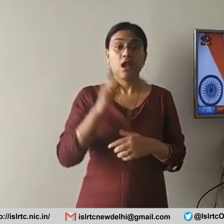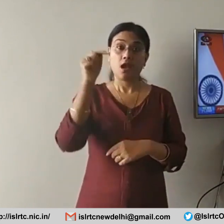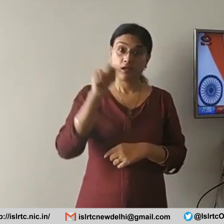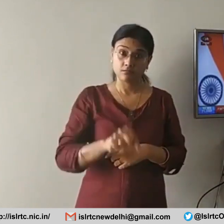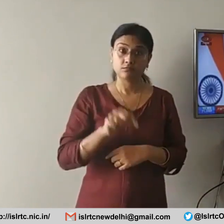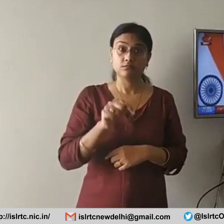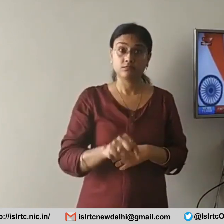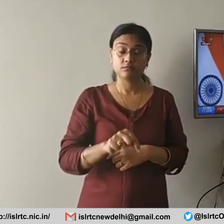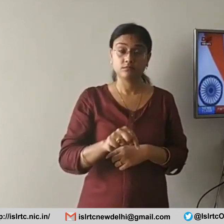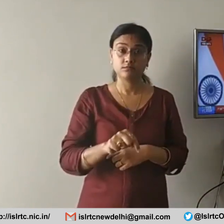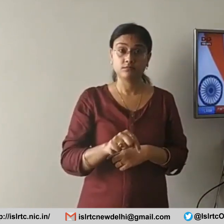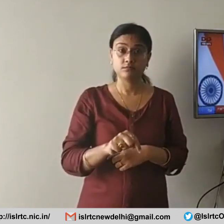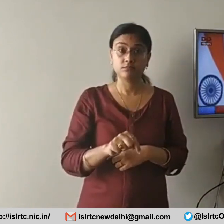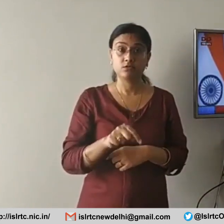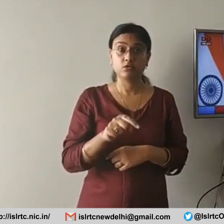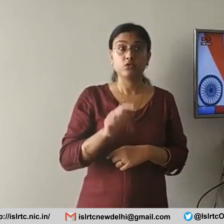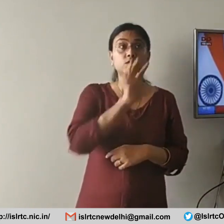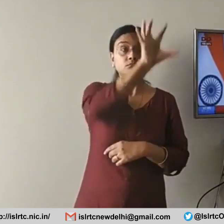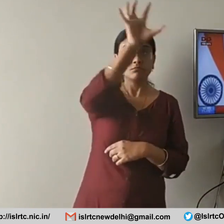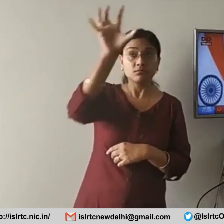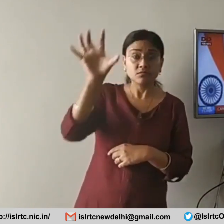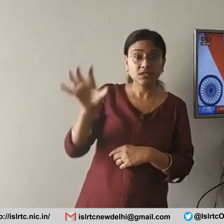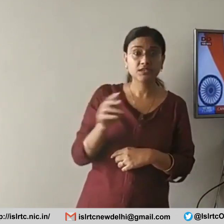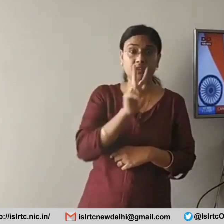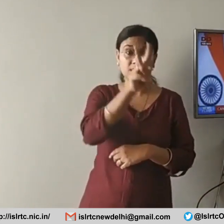आज उन देशों में